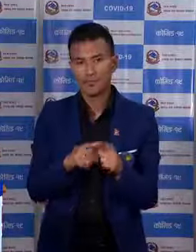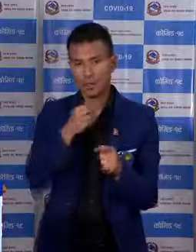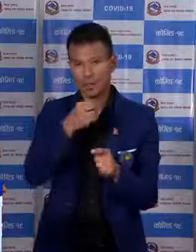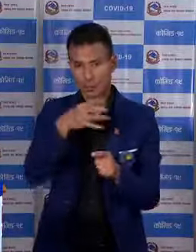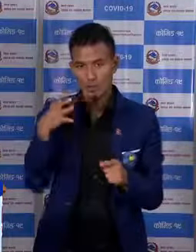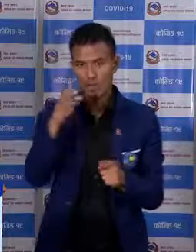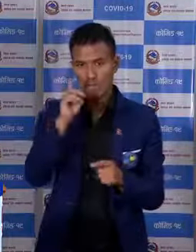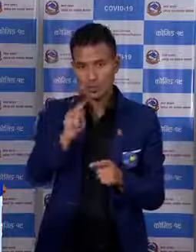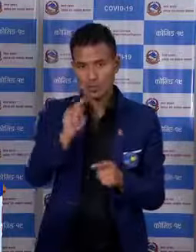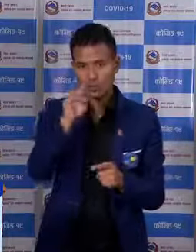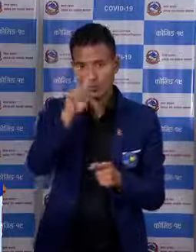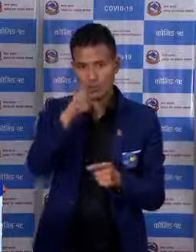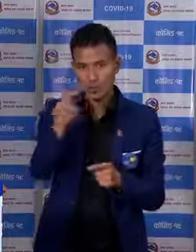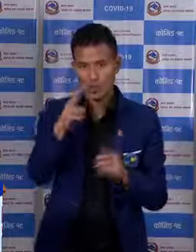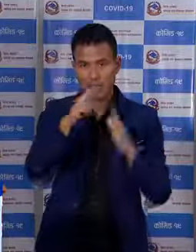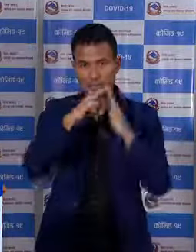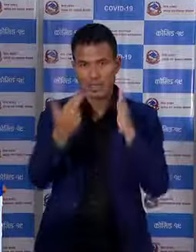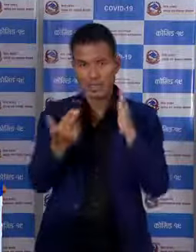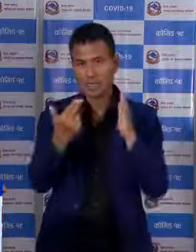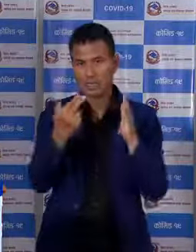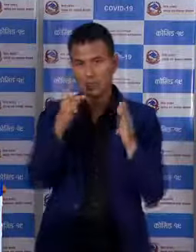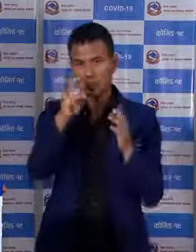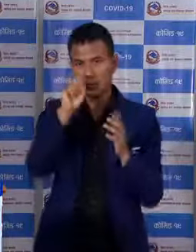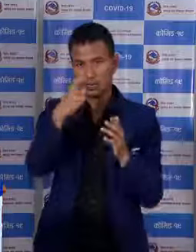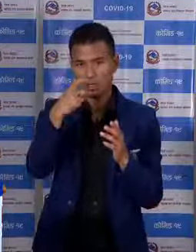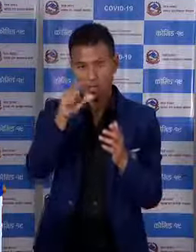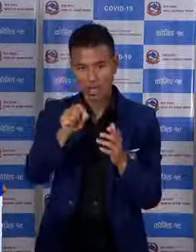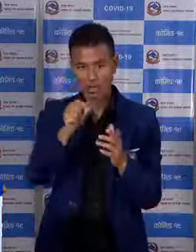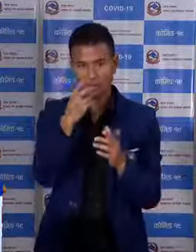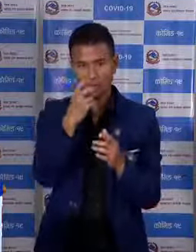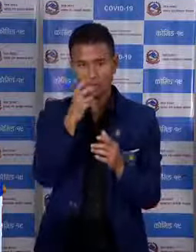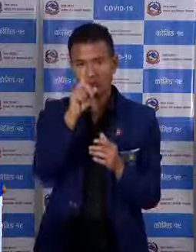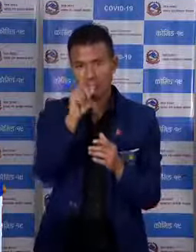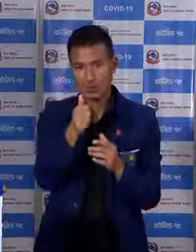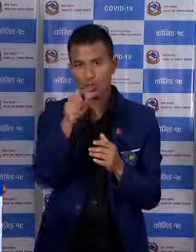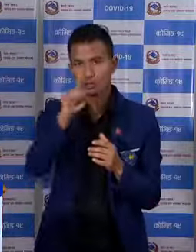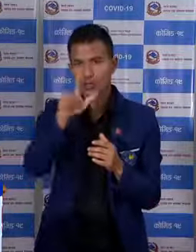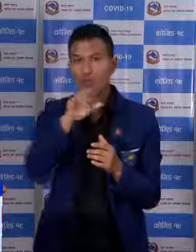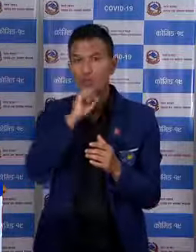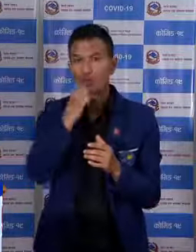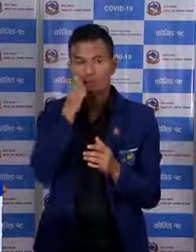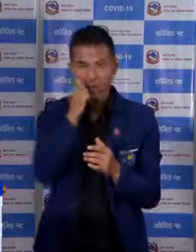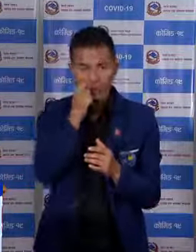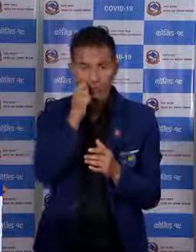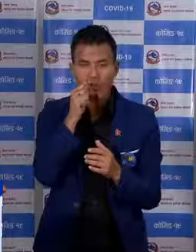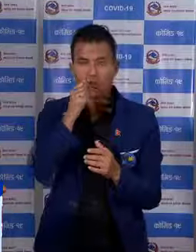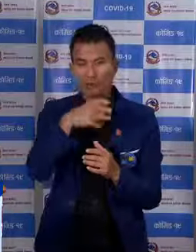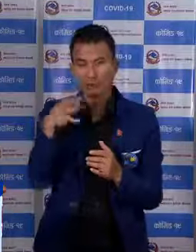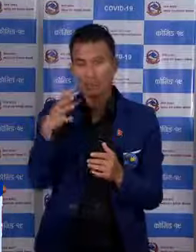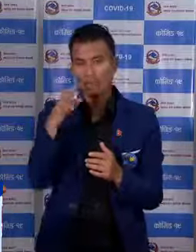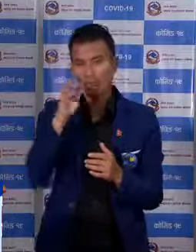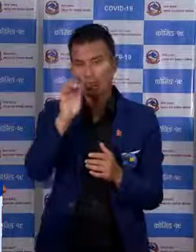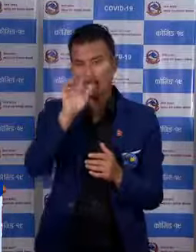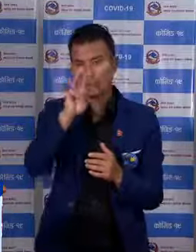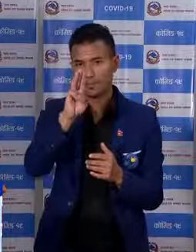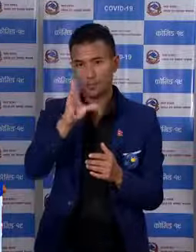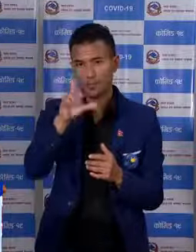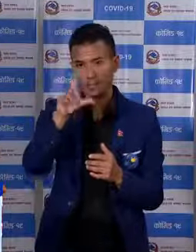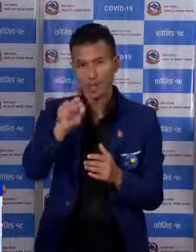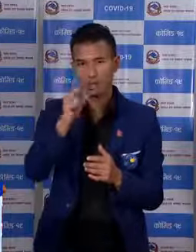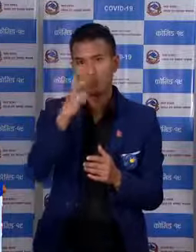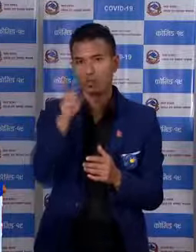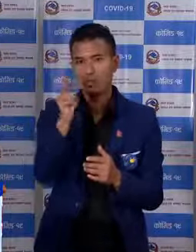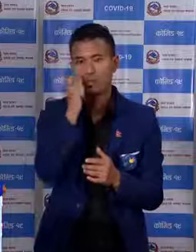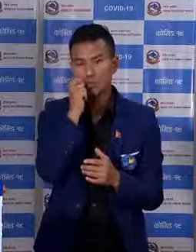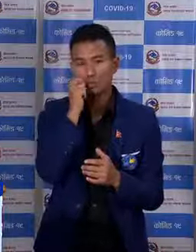शुर्खेत कई 2 जाना भेरीगंगा का होनों छा 14 70 वर्ष का पुरुष, तेसे गरी सुर्खेत कई सिम्ता का 2 जाना